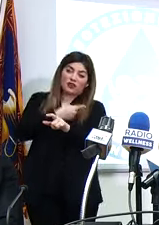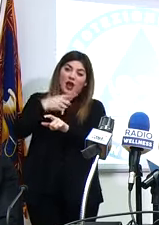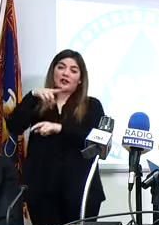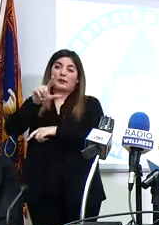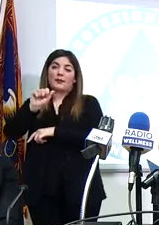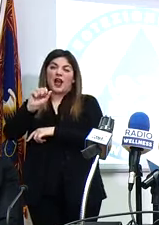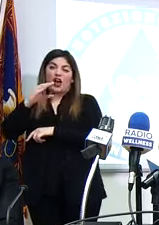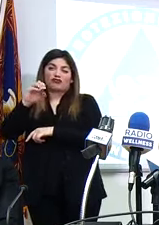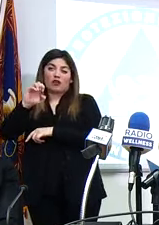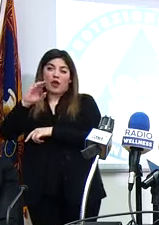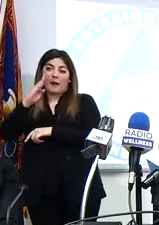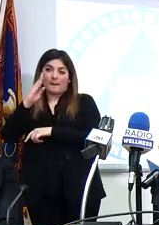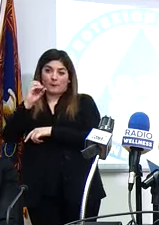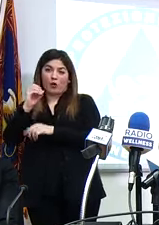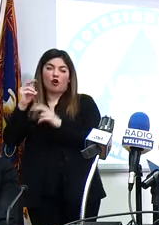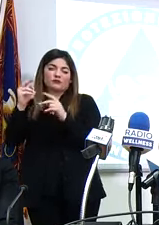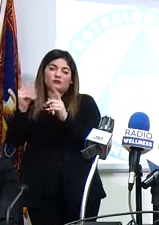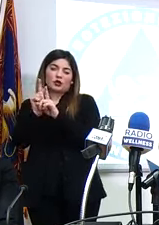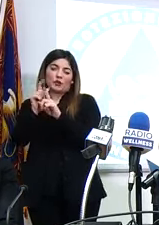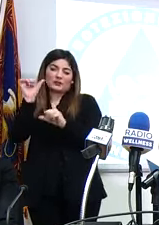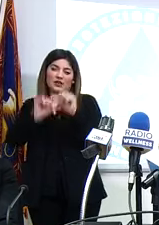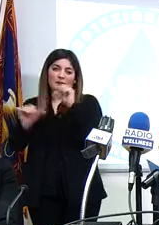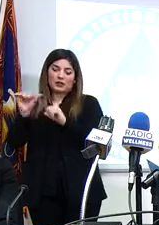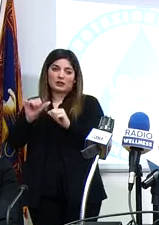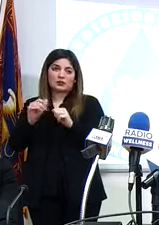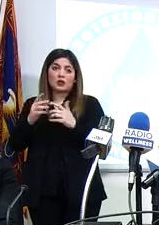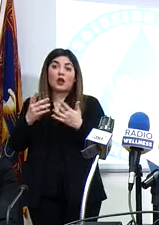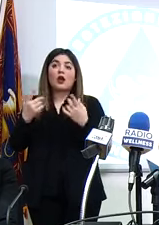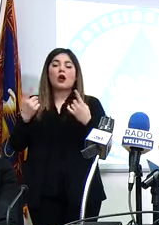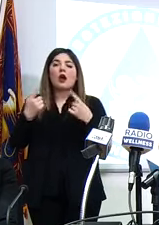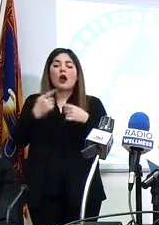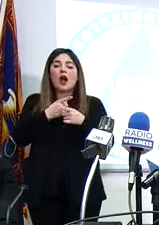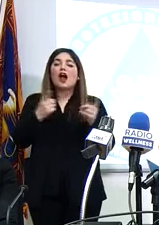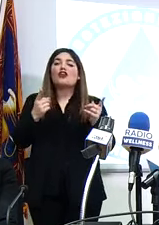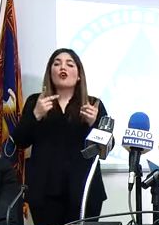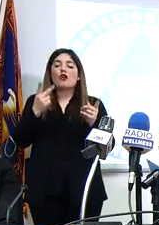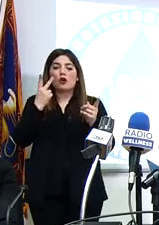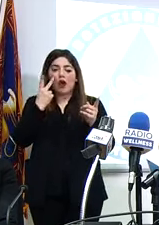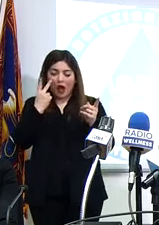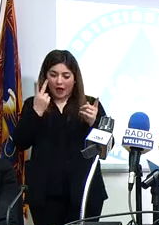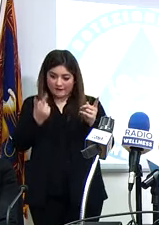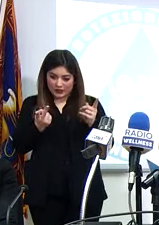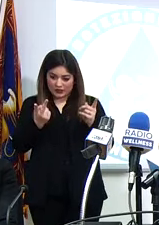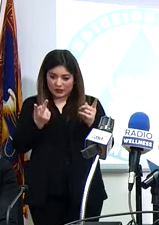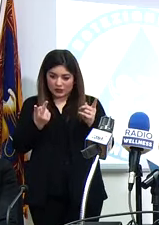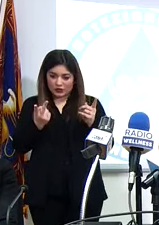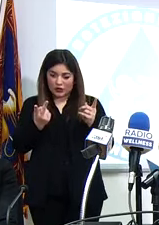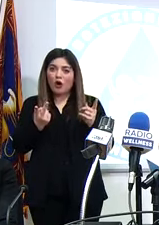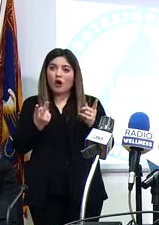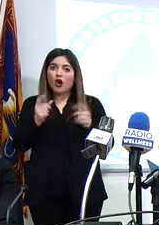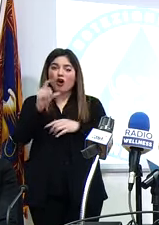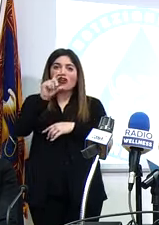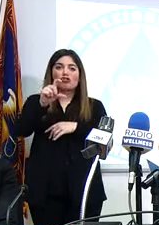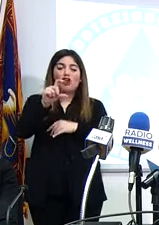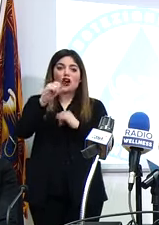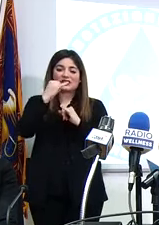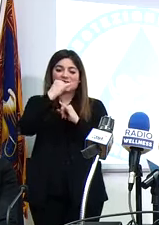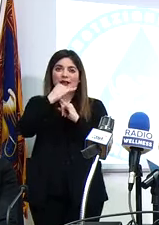quota rilevante si erano accorti per un errore che la dose dimezzata, la prima